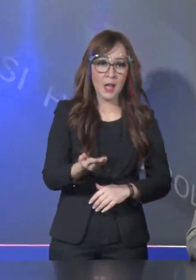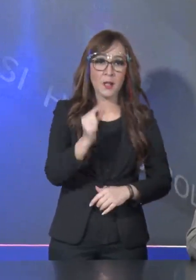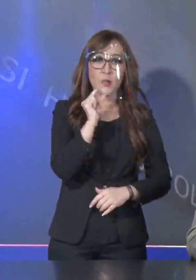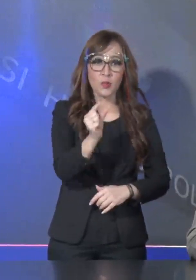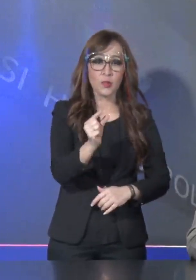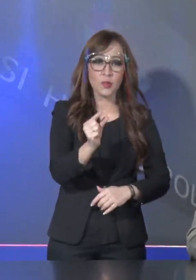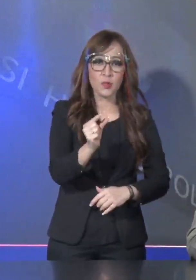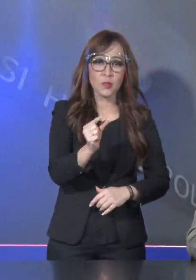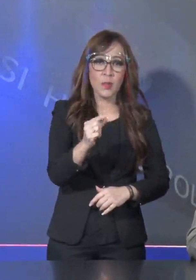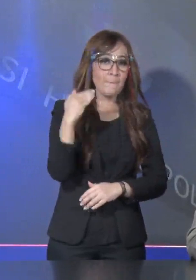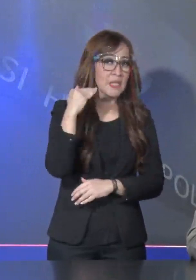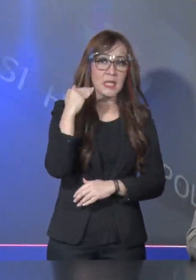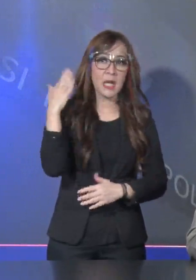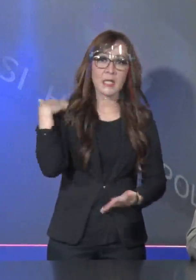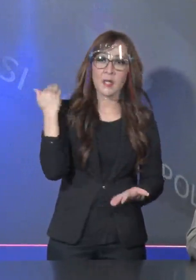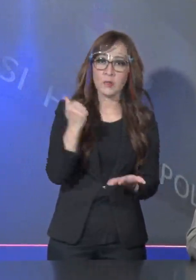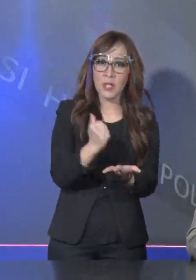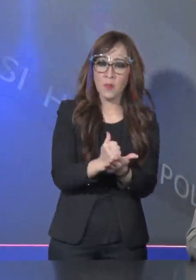akuntabilitas daripada penyidikan itu sendiri,